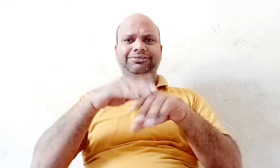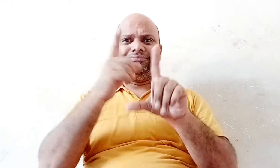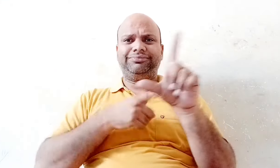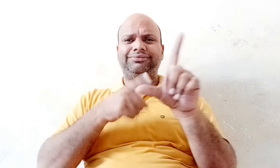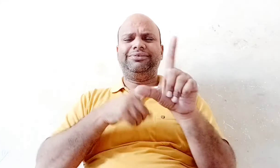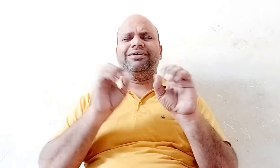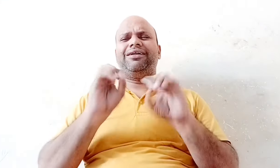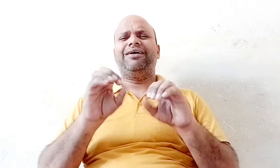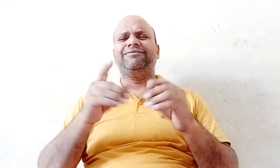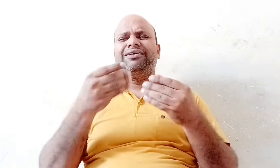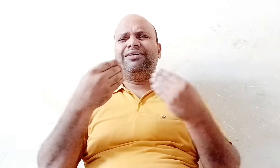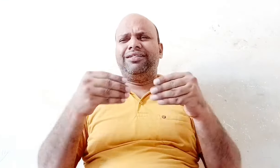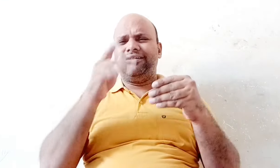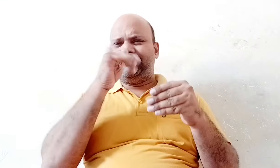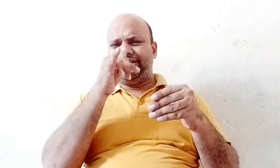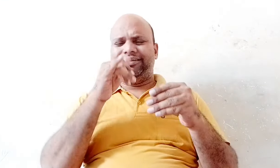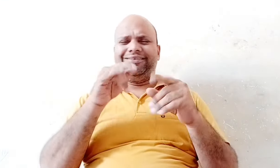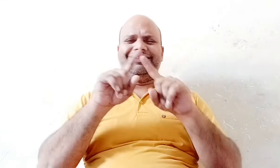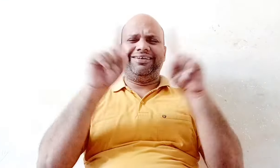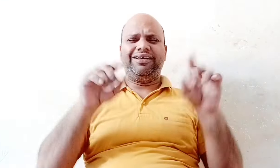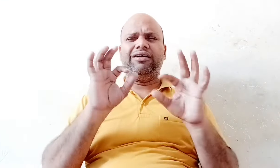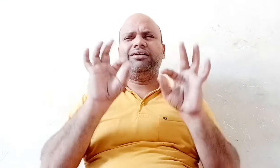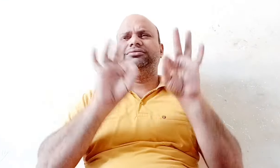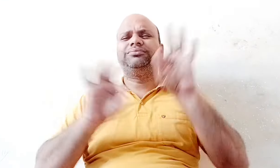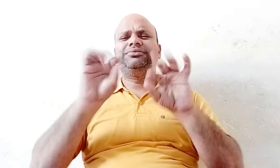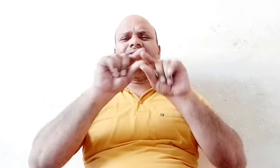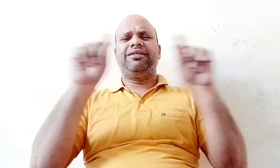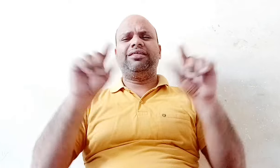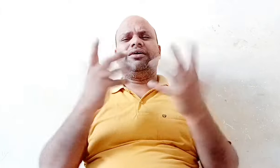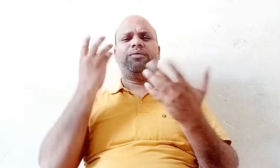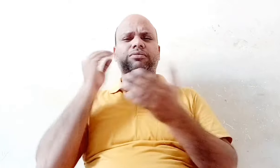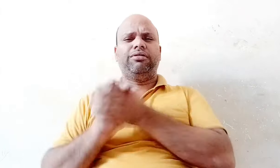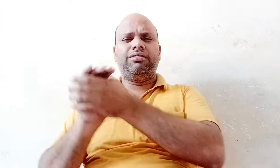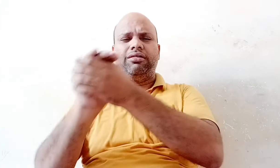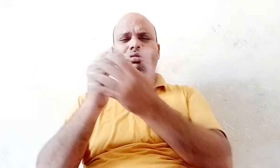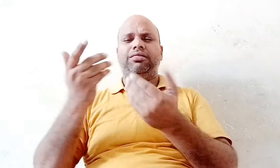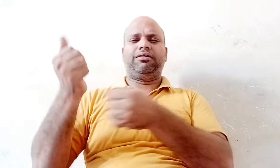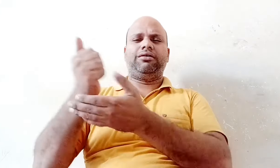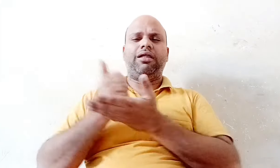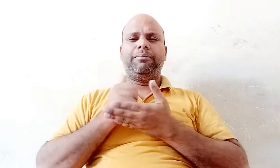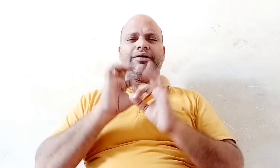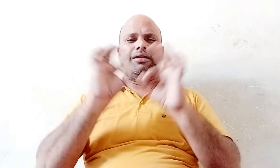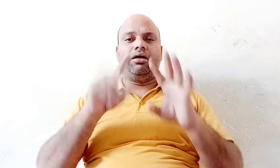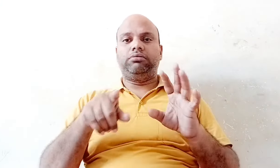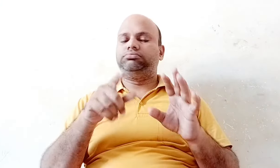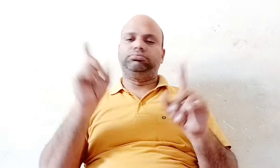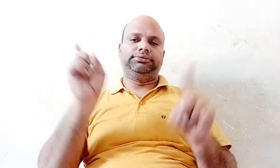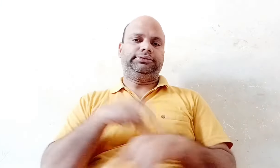Mem Kisibi Prakara Ka Sansodana Ki Yajana Sambhava Nahim Hoga. 3. Yadi Yathi Ki Adarakada Mem